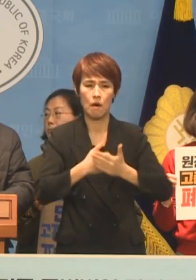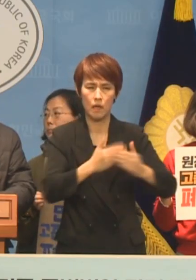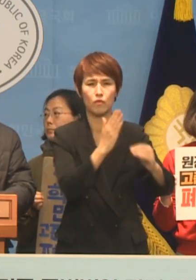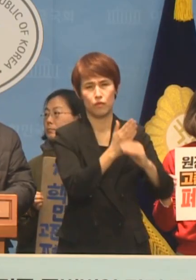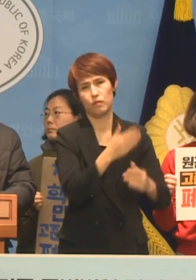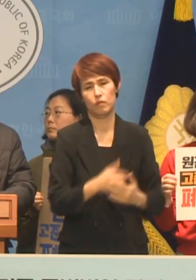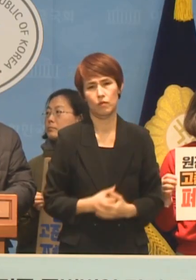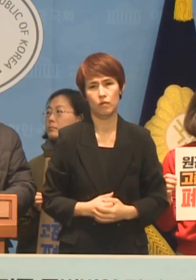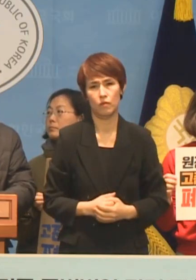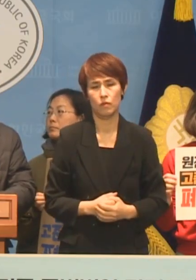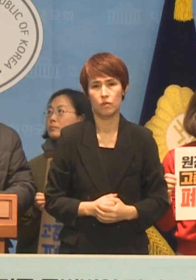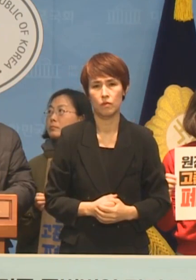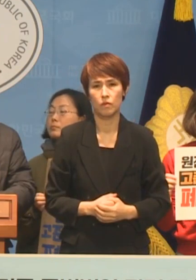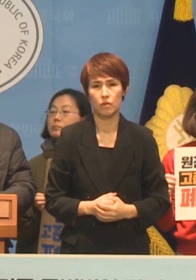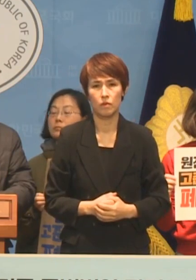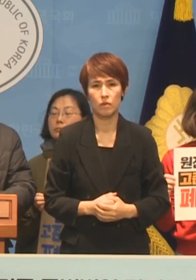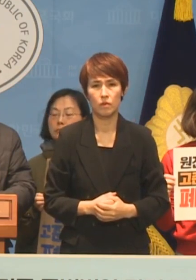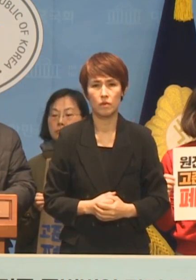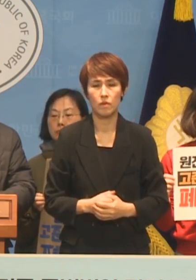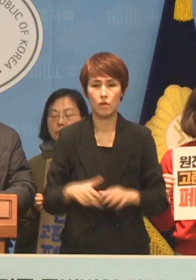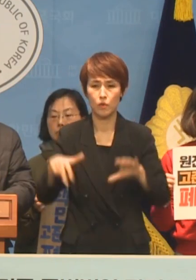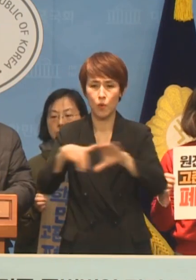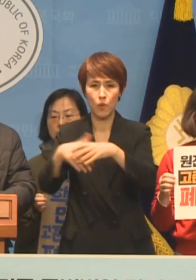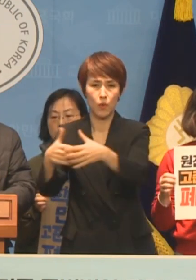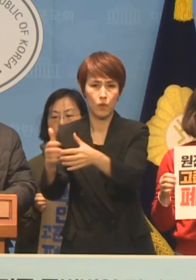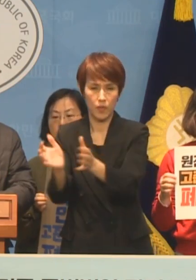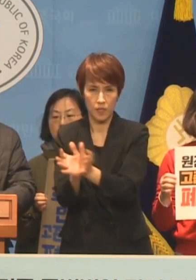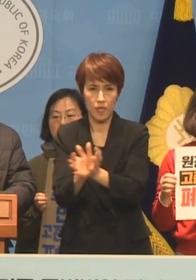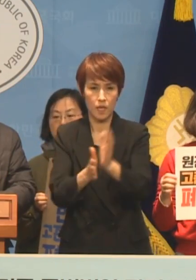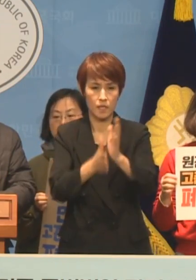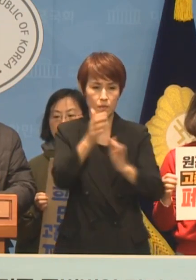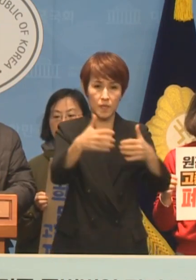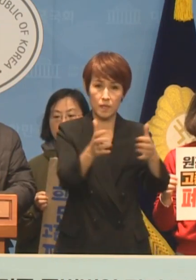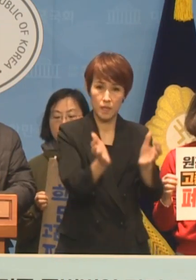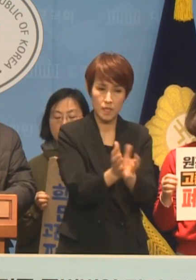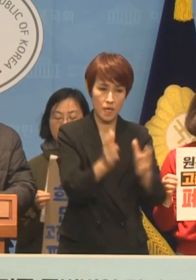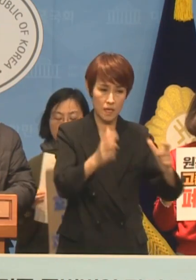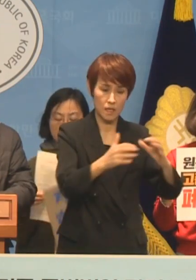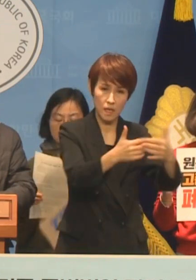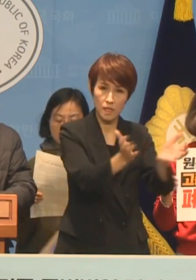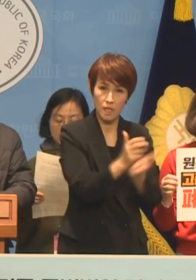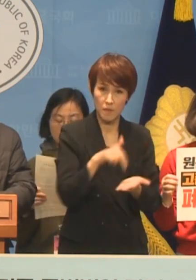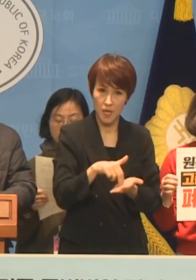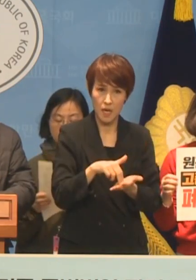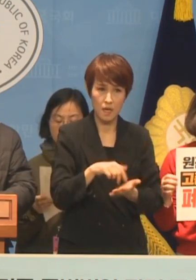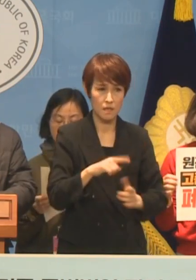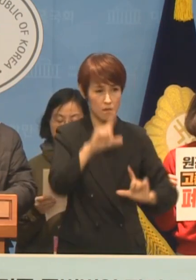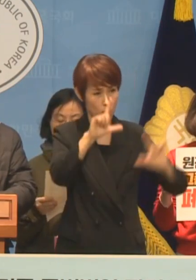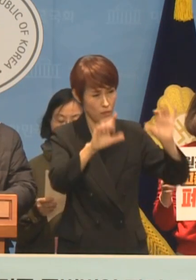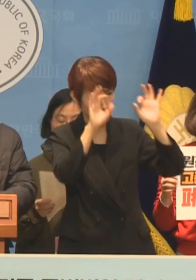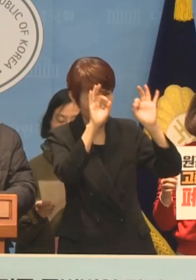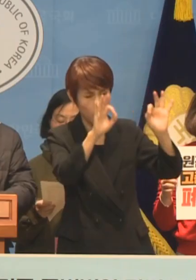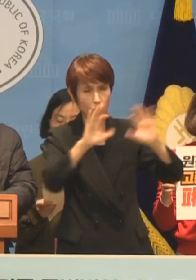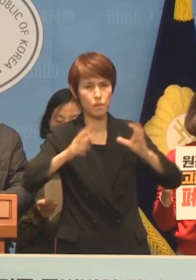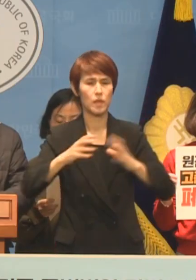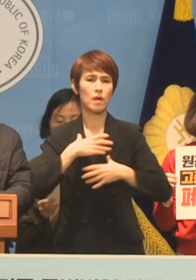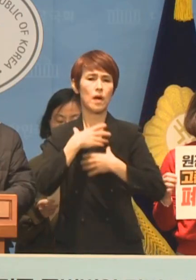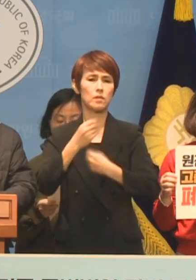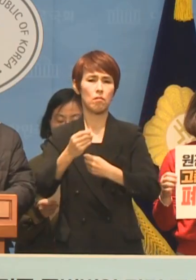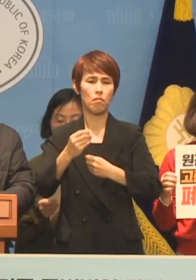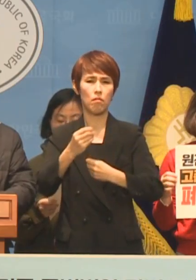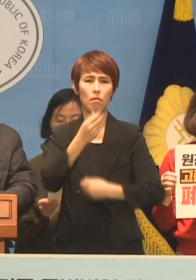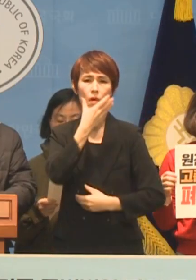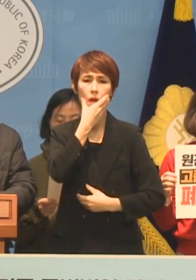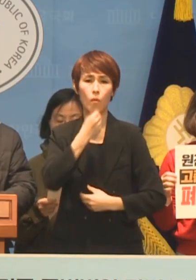있다. 5개 종단의 종교계와 시민단체, 지역 주민단체들은 이러한 시도가 국민의 안전과